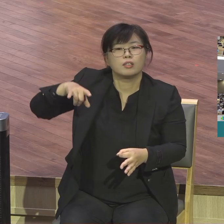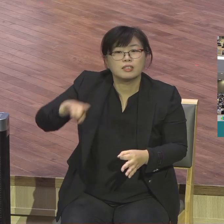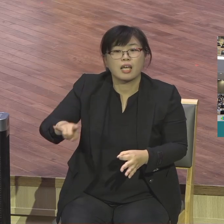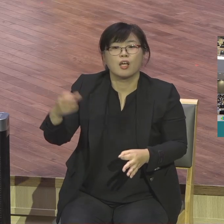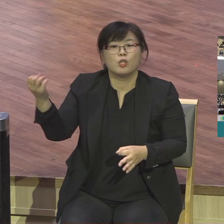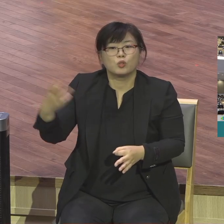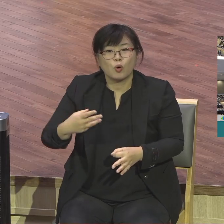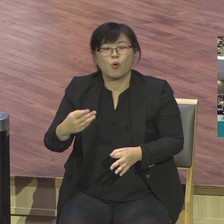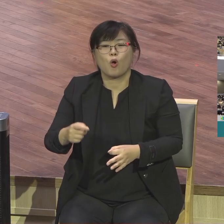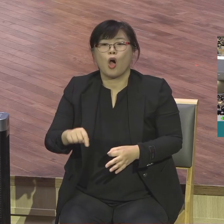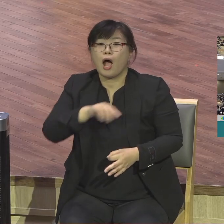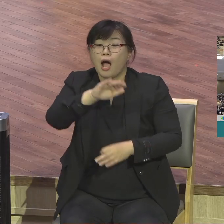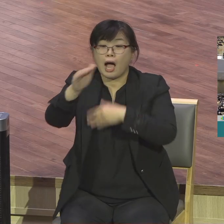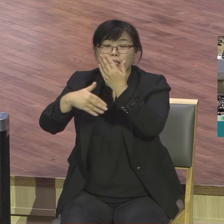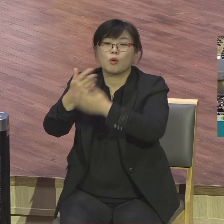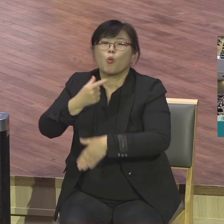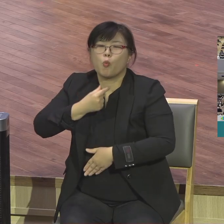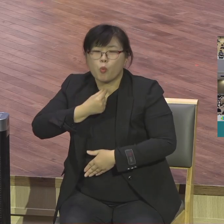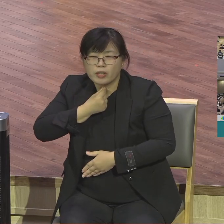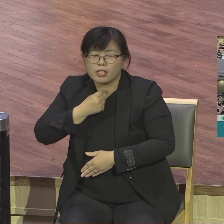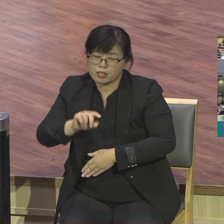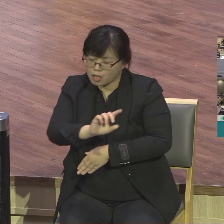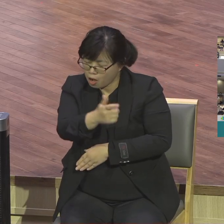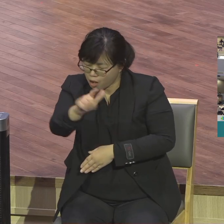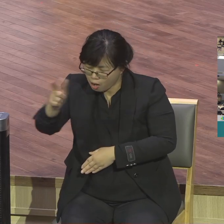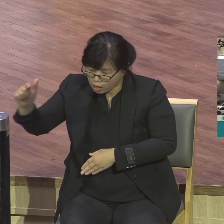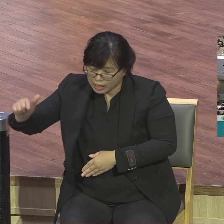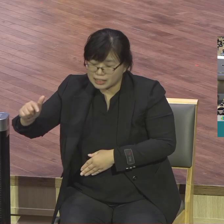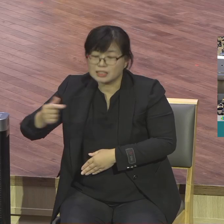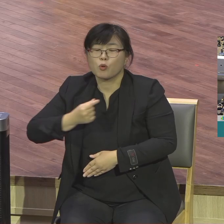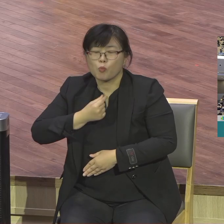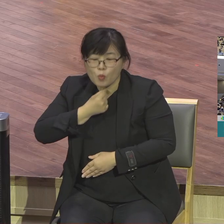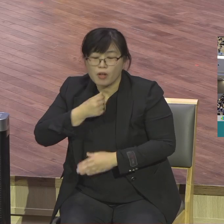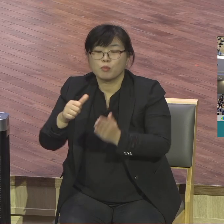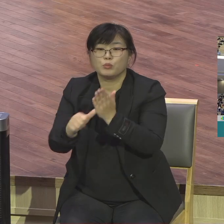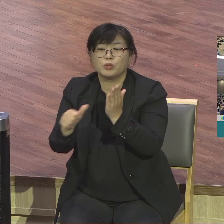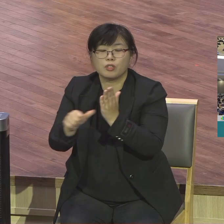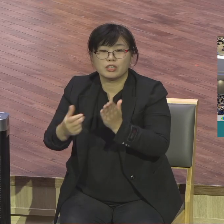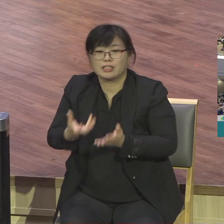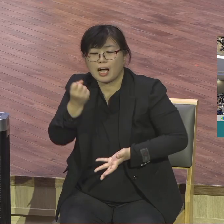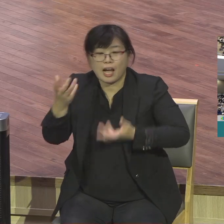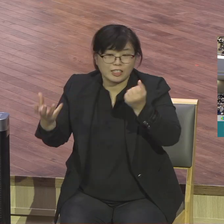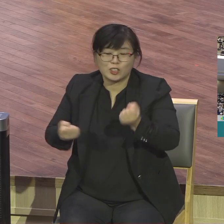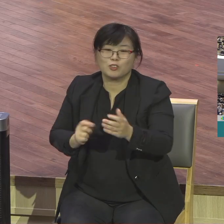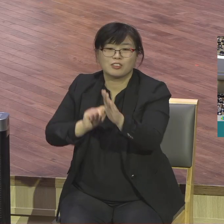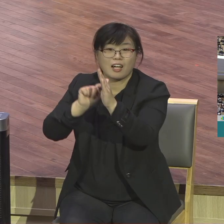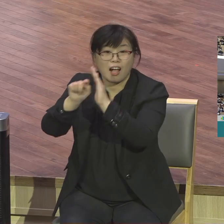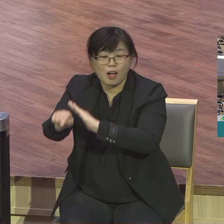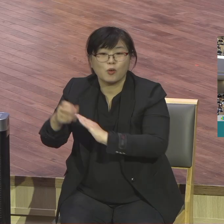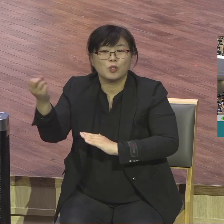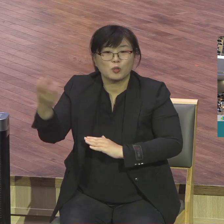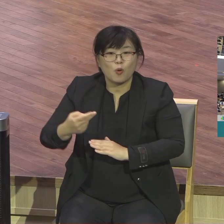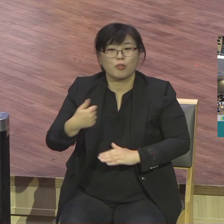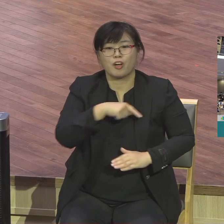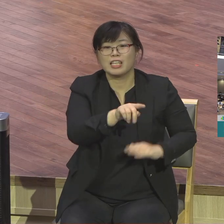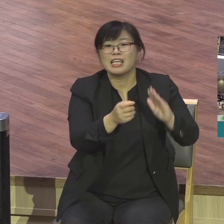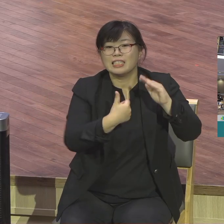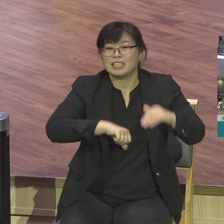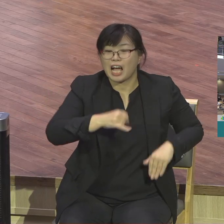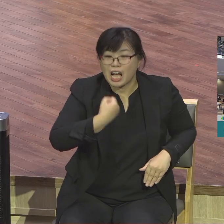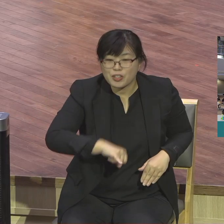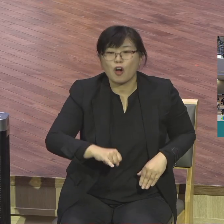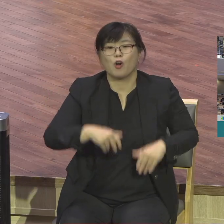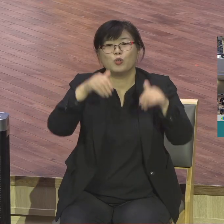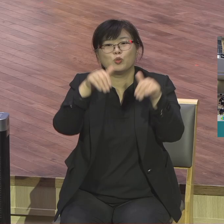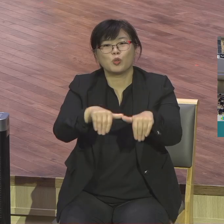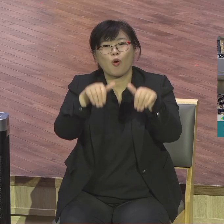모든 아름다운 선물을 가지고 가져가고 너희와 너희의 자녀와 노비와 함께 너희의 하나님